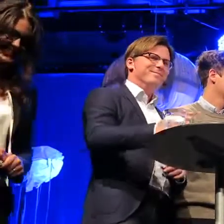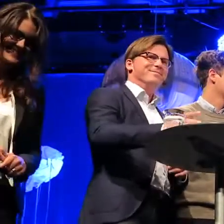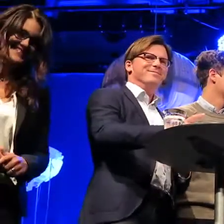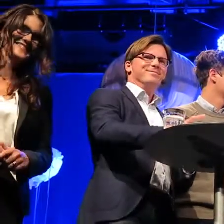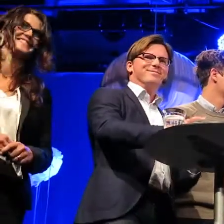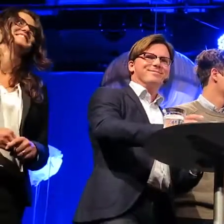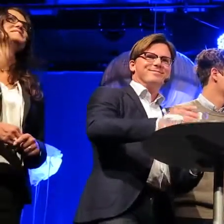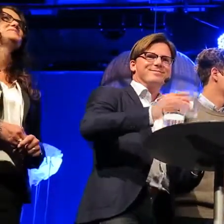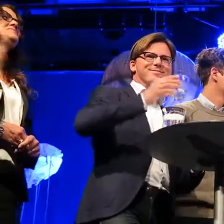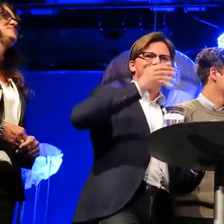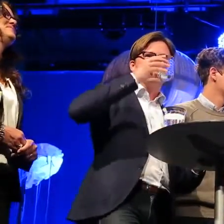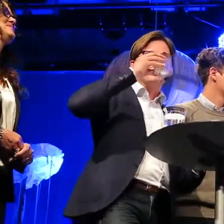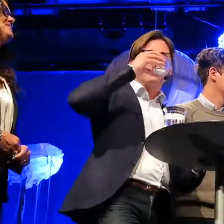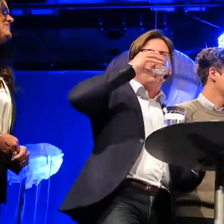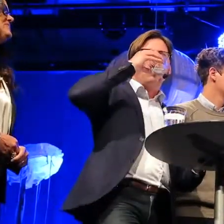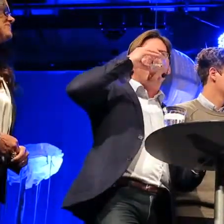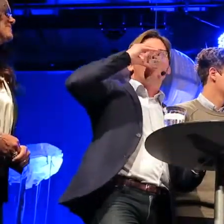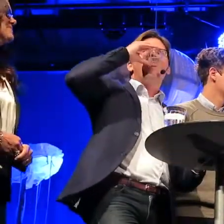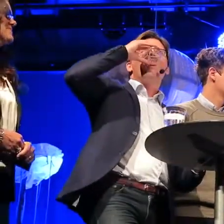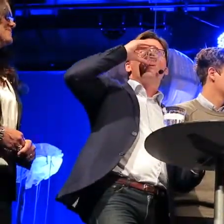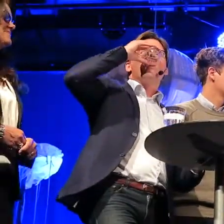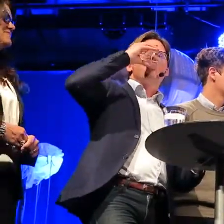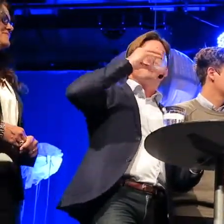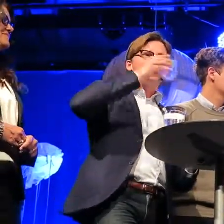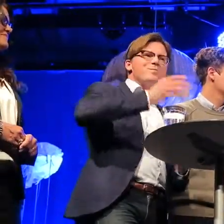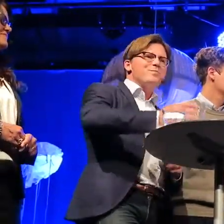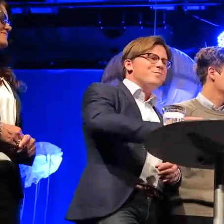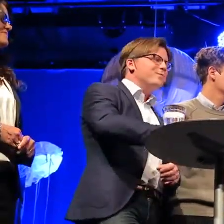panelet som vill försvara naturskyddet och många andra som tycker att det